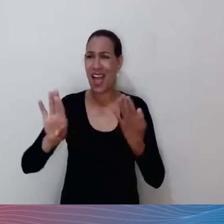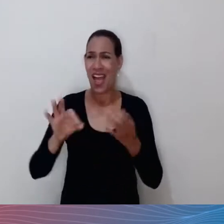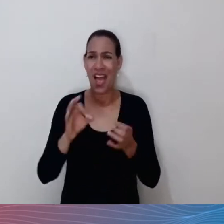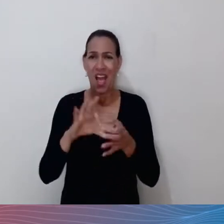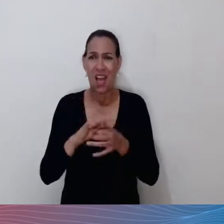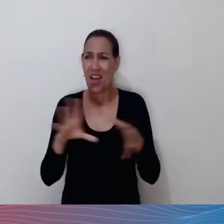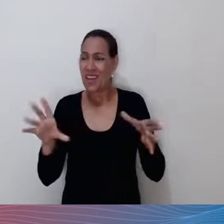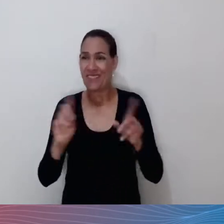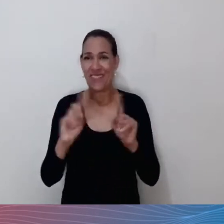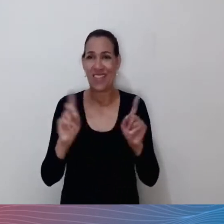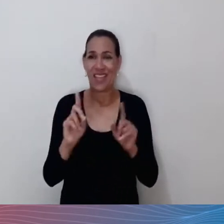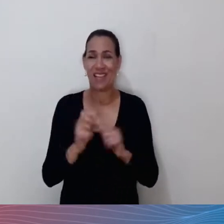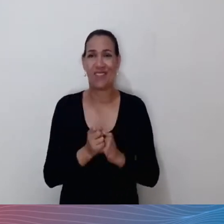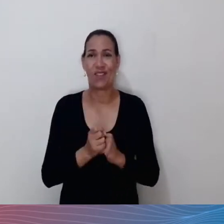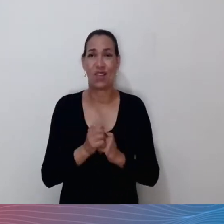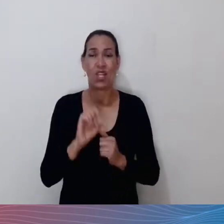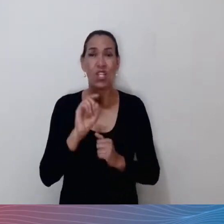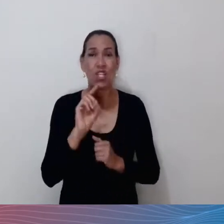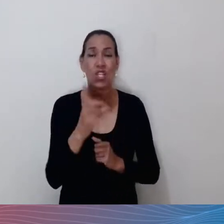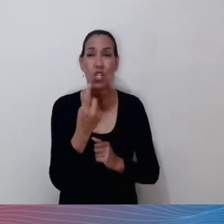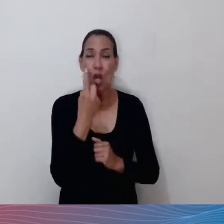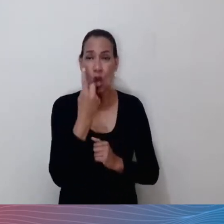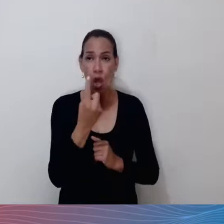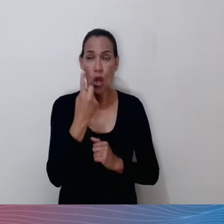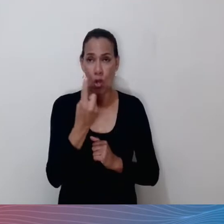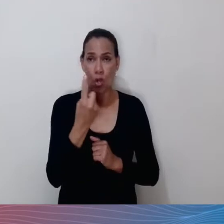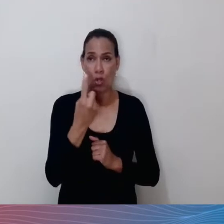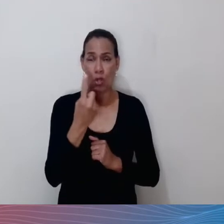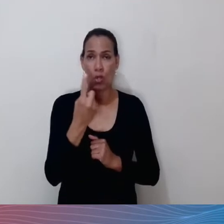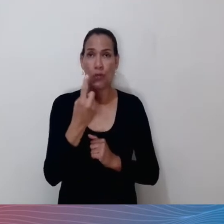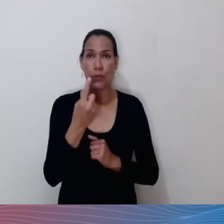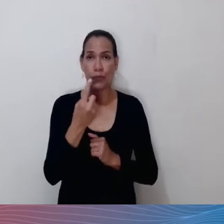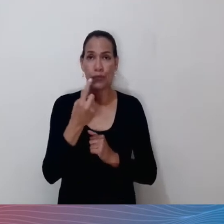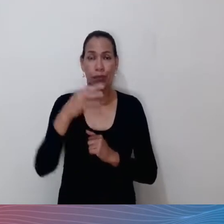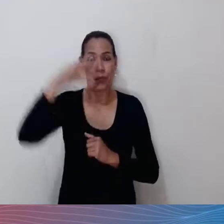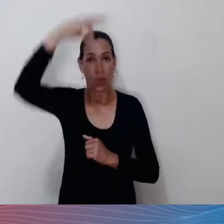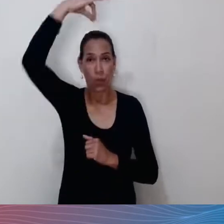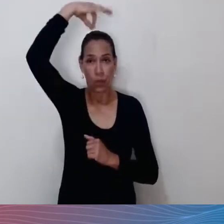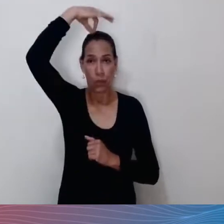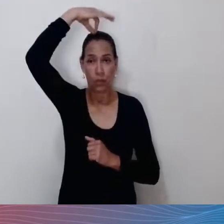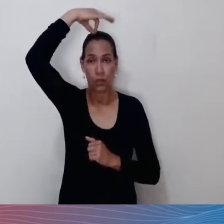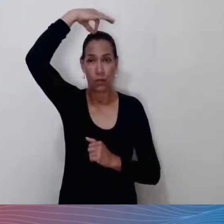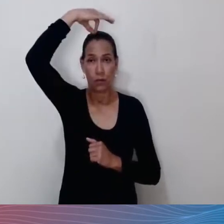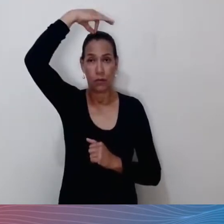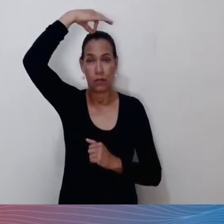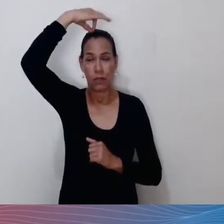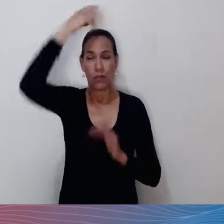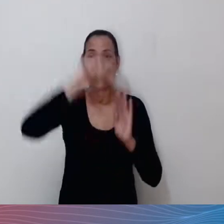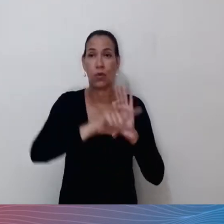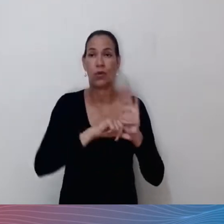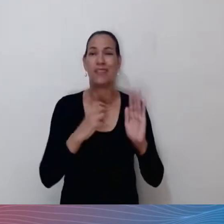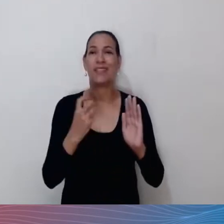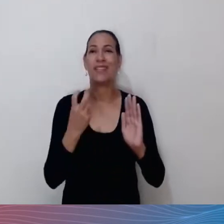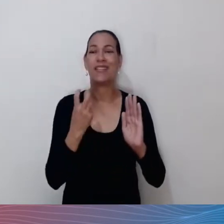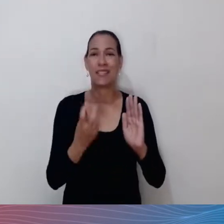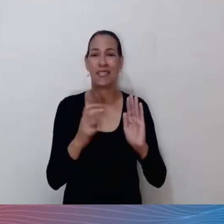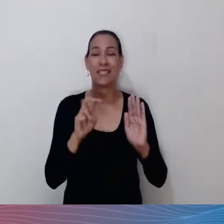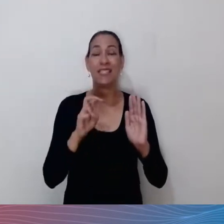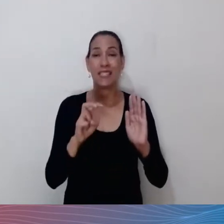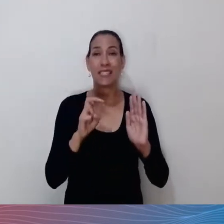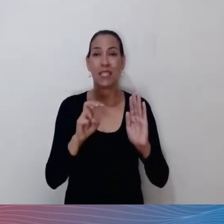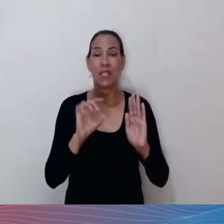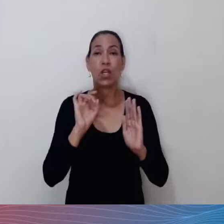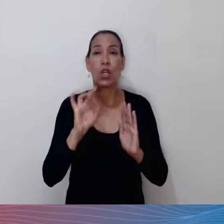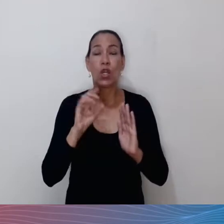Espírito. E no versículo 5 fala, é um só Senhor que controla os movimentos e ações do